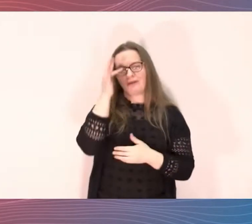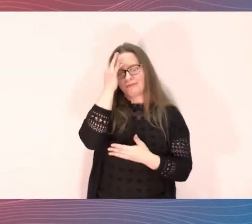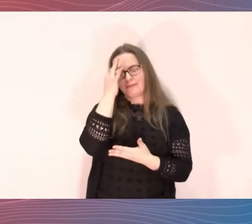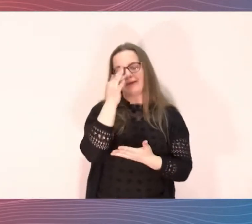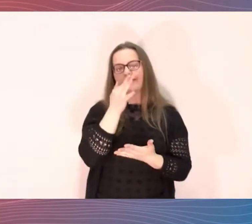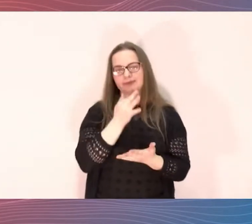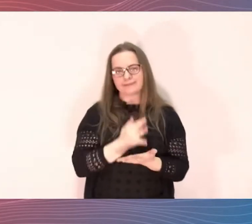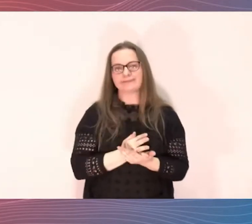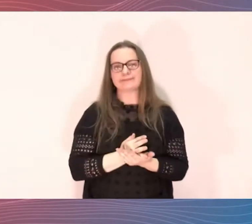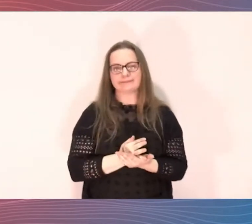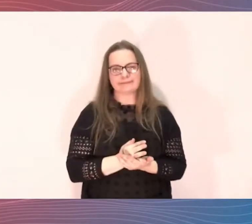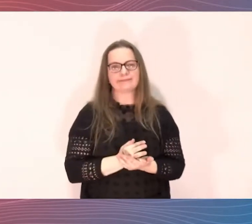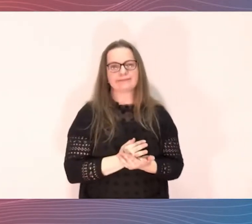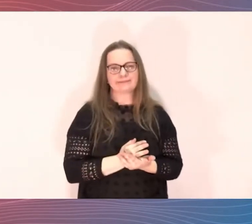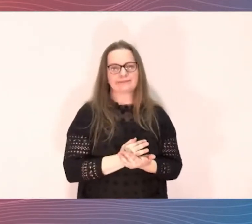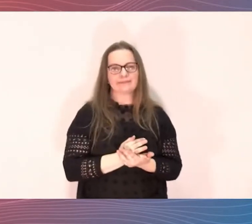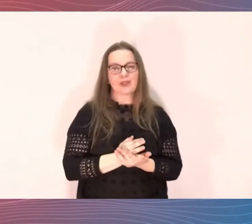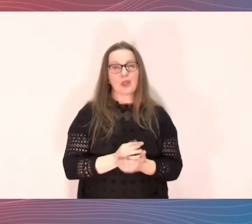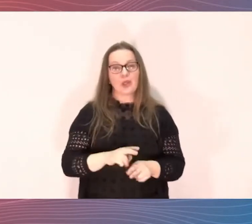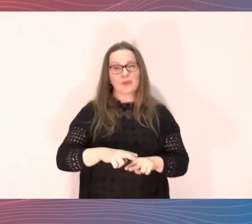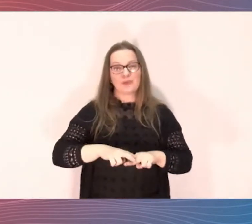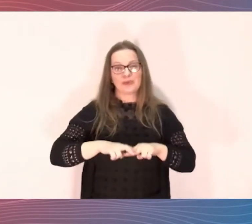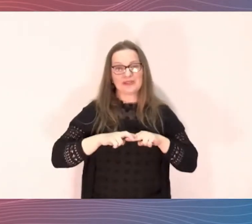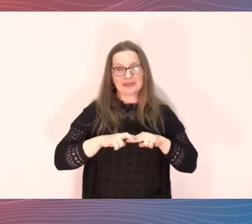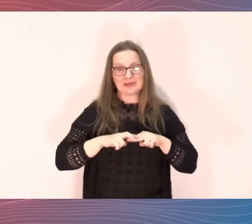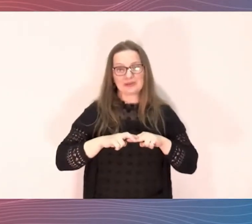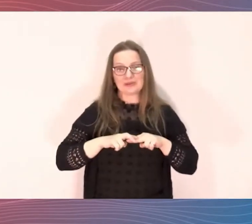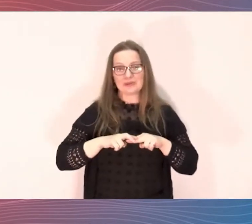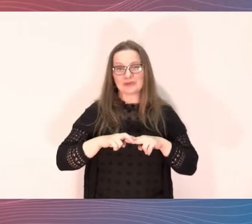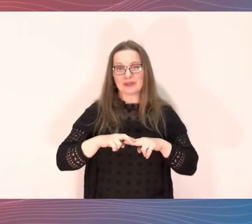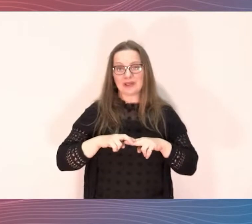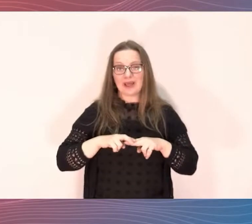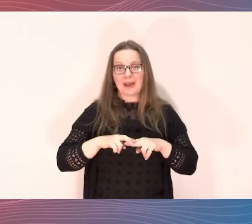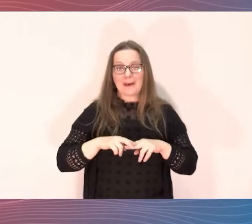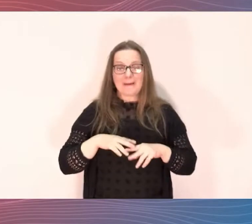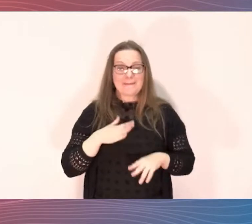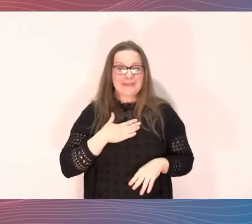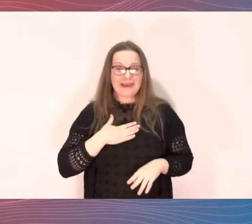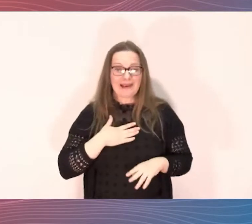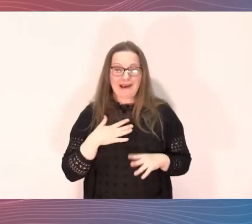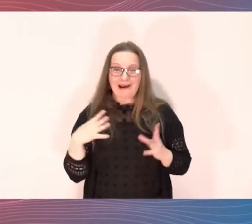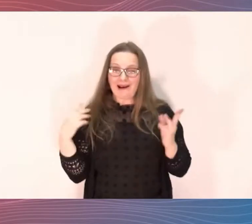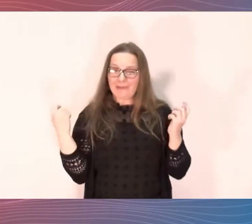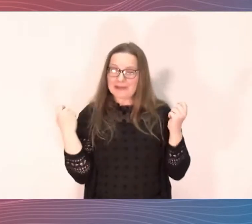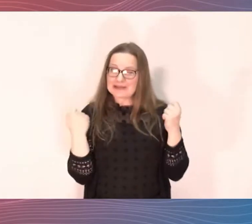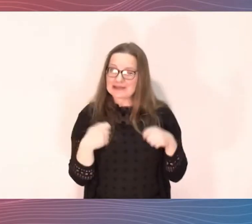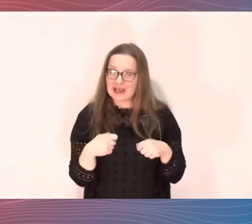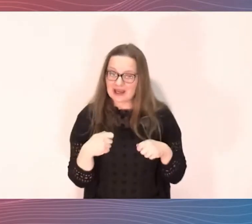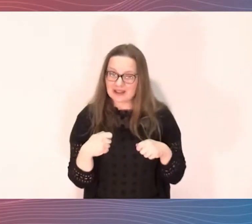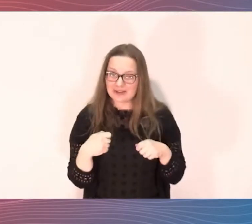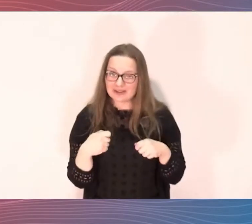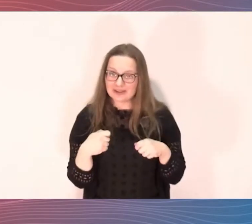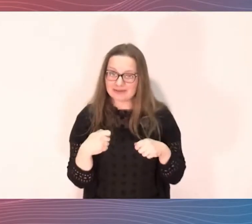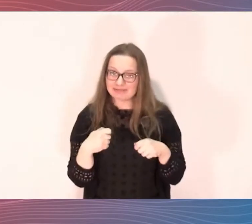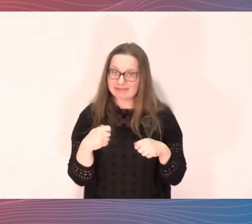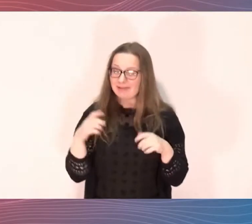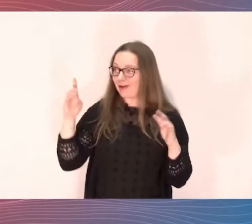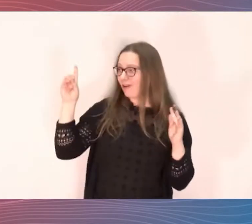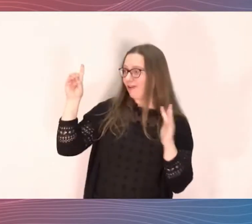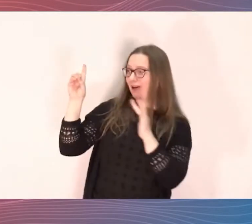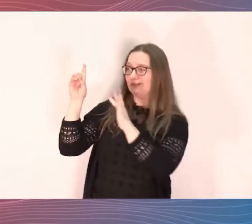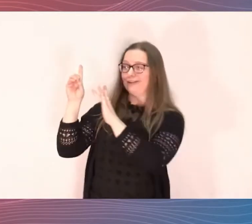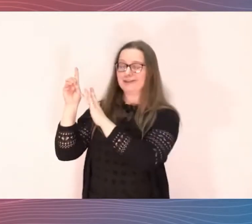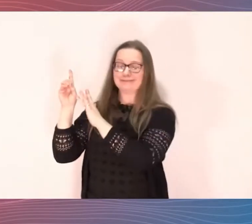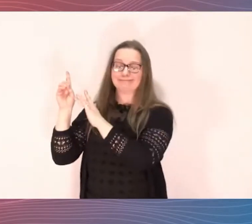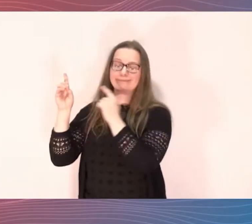Por isso, irmãos, nós não vivemos pela nossa capacidade. Nós cremos. Quando nós cremos, irmão,